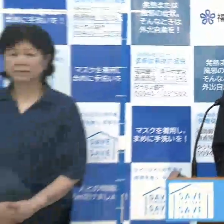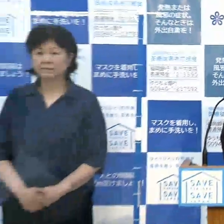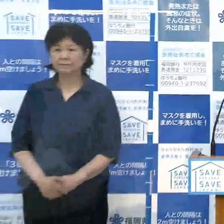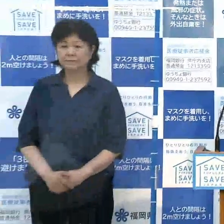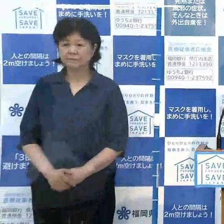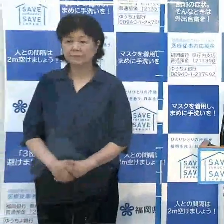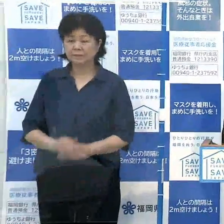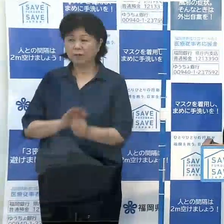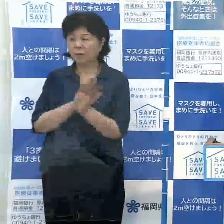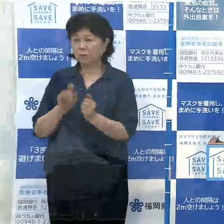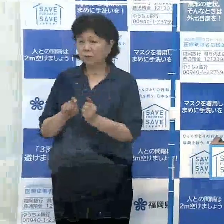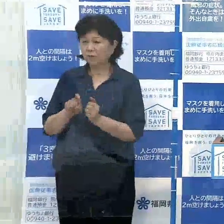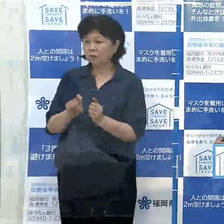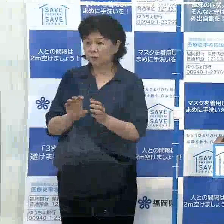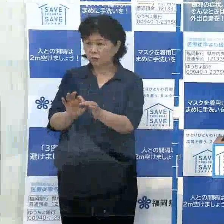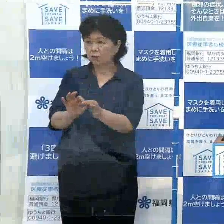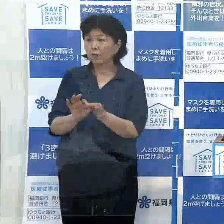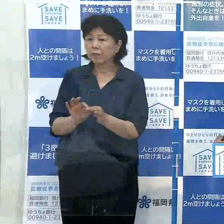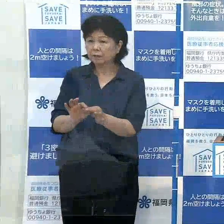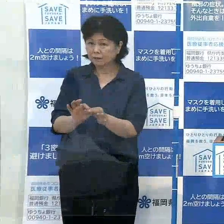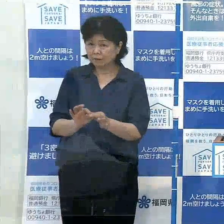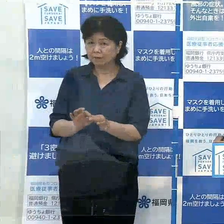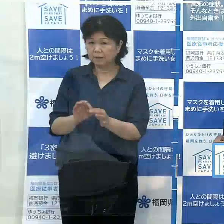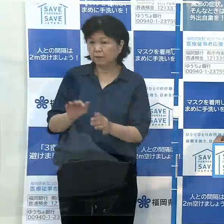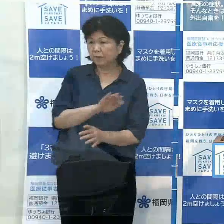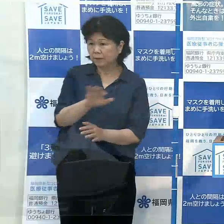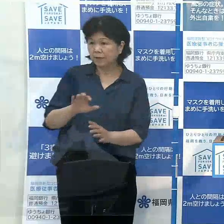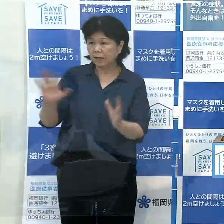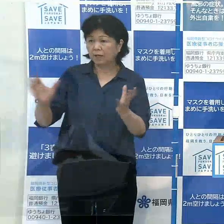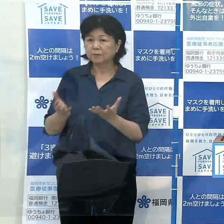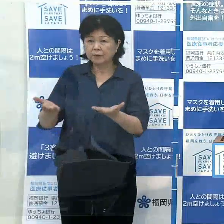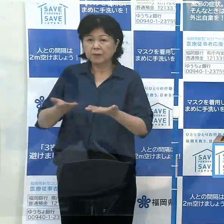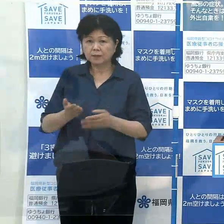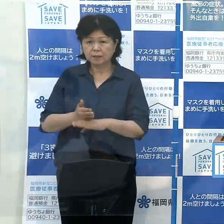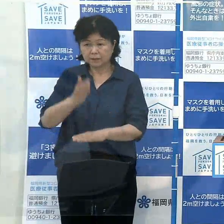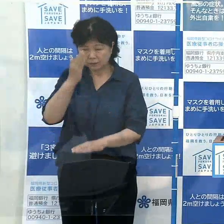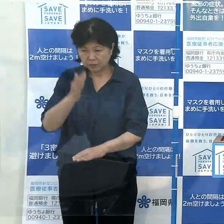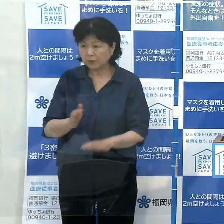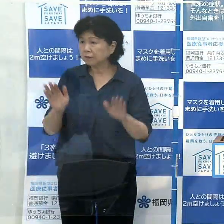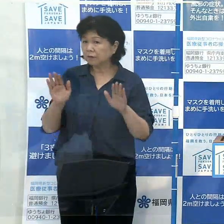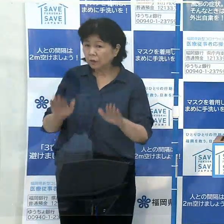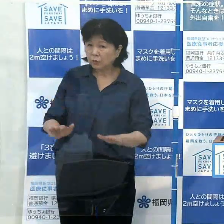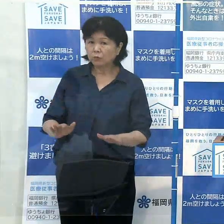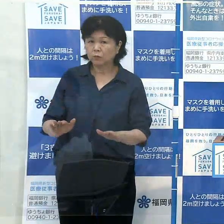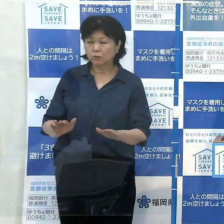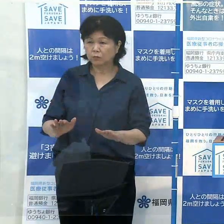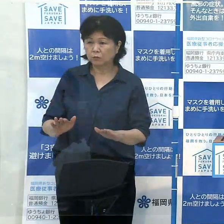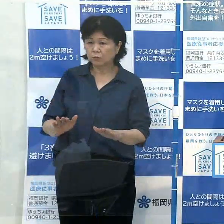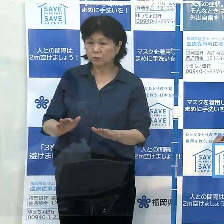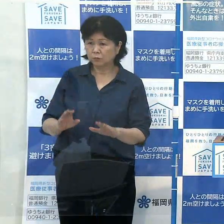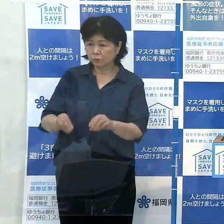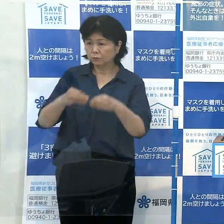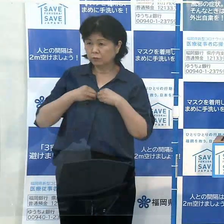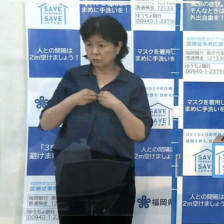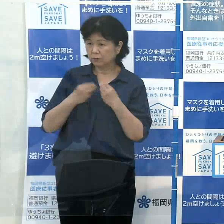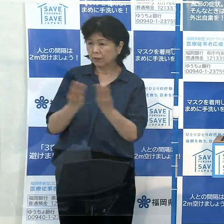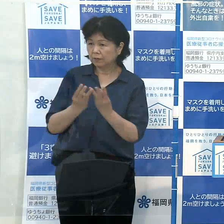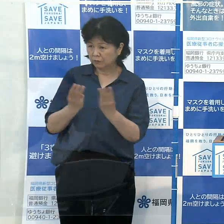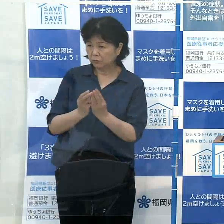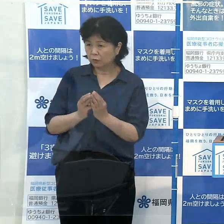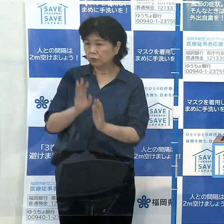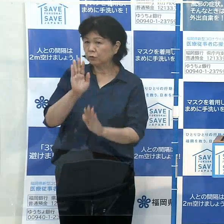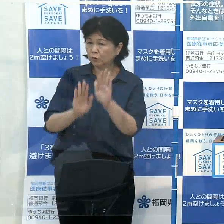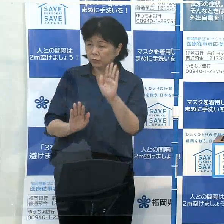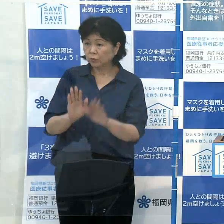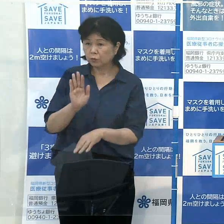コロナウイルスの関係でお集まりいただきましてありがとうございます。今日の感染者の状況でございますけれども、